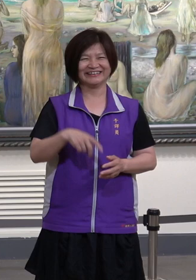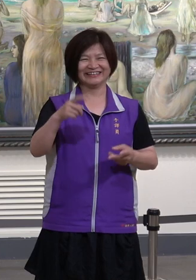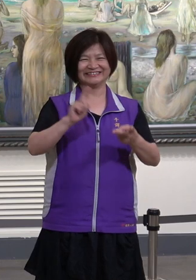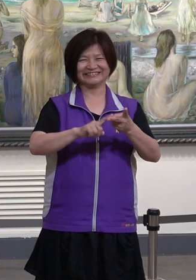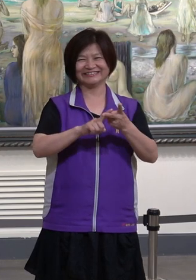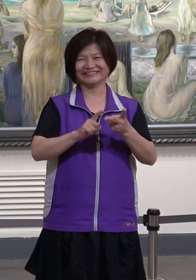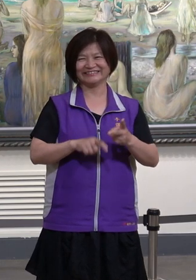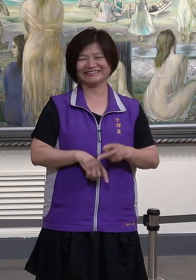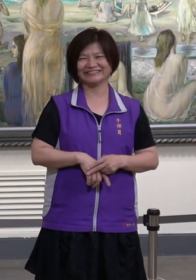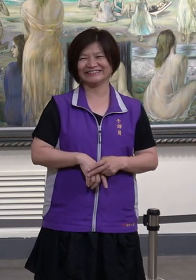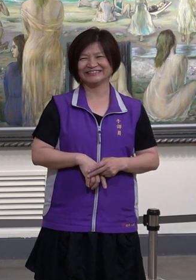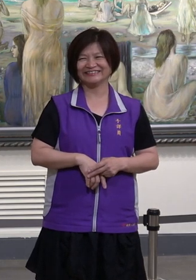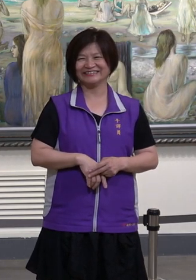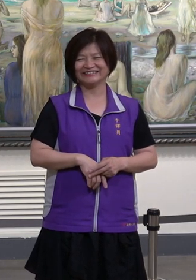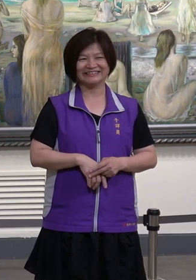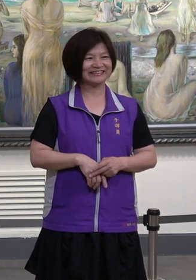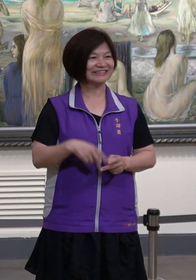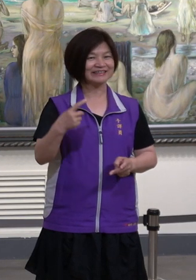有就是，啊，